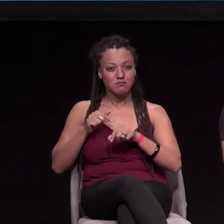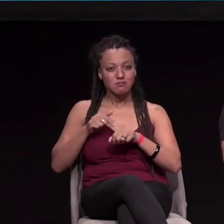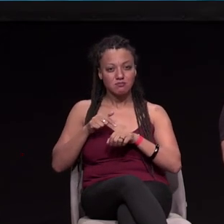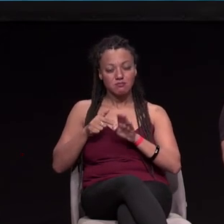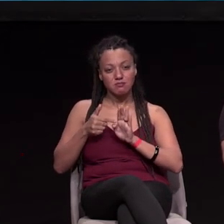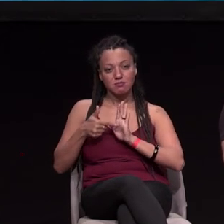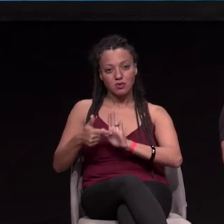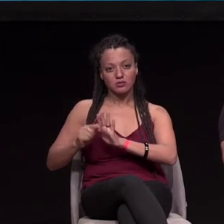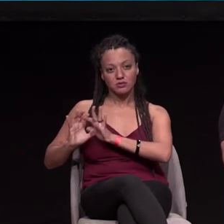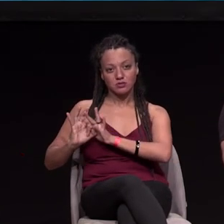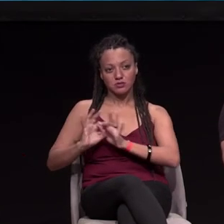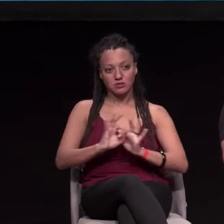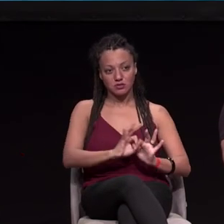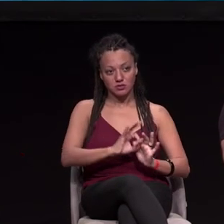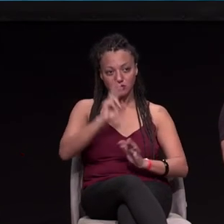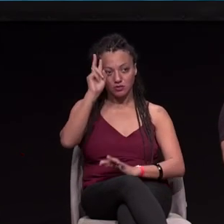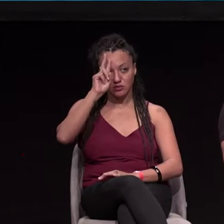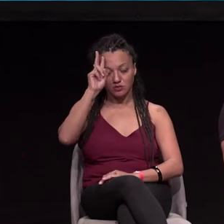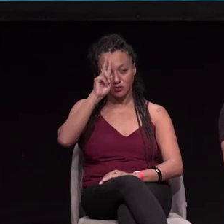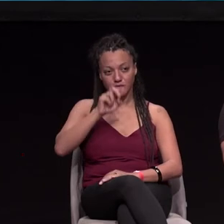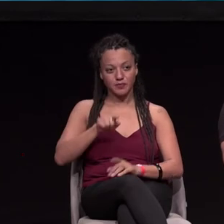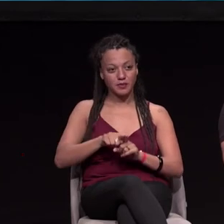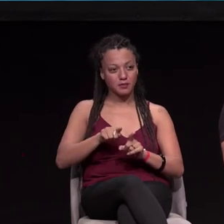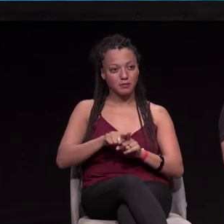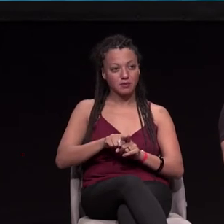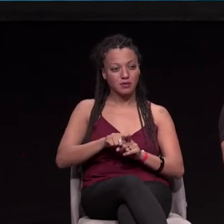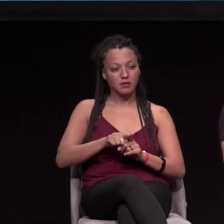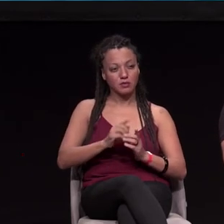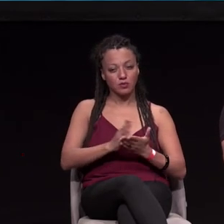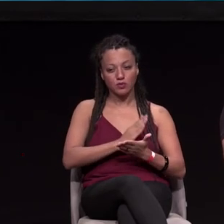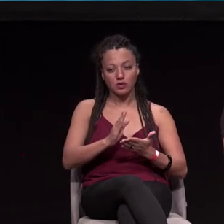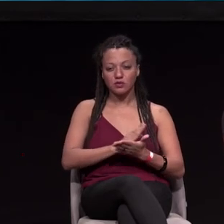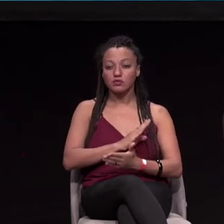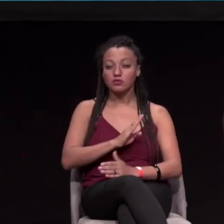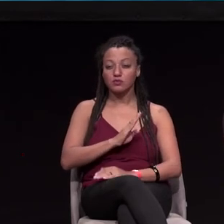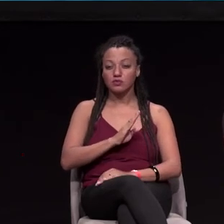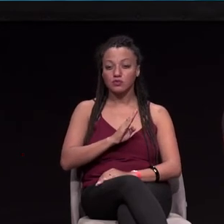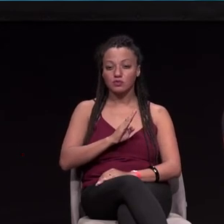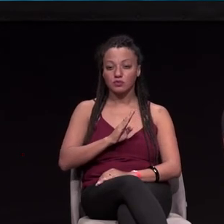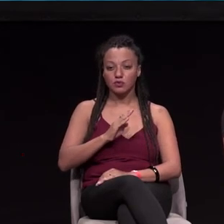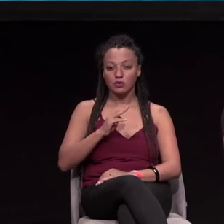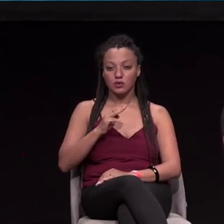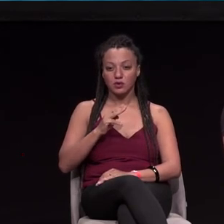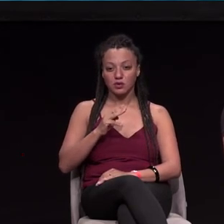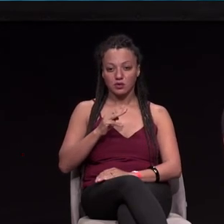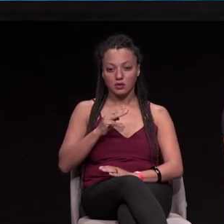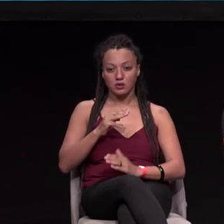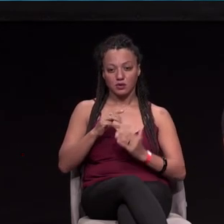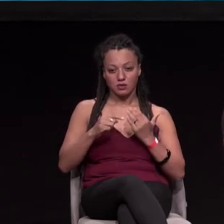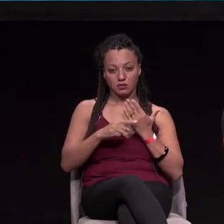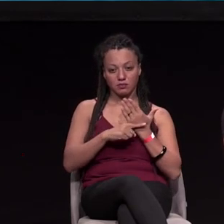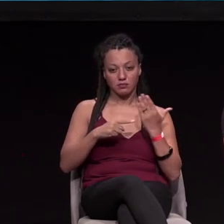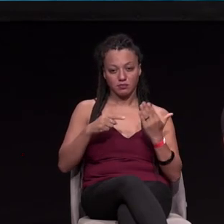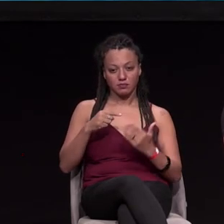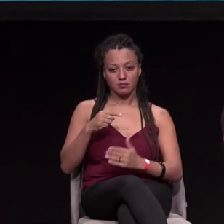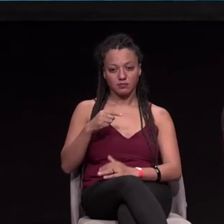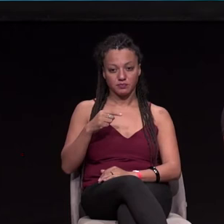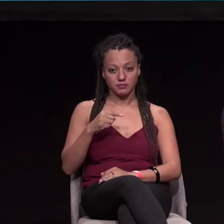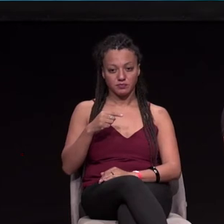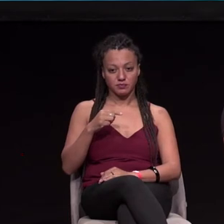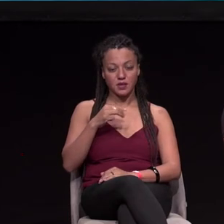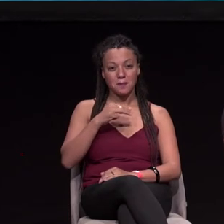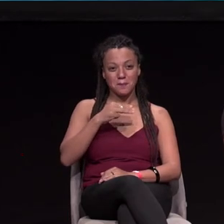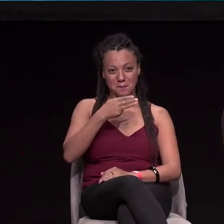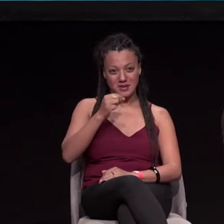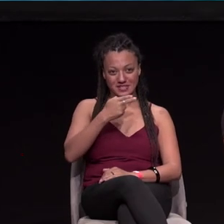livro do professor camilo nanda também que eu citei aqui para entender um negro nos dias de hoje ele também